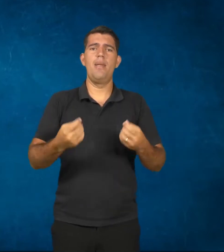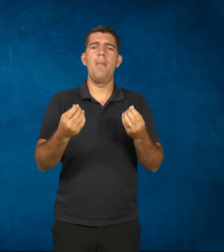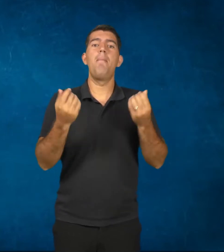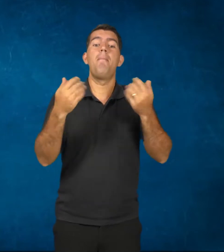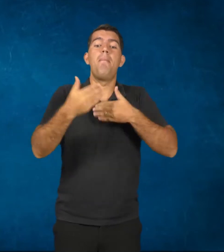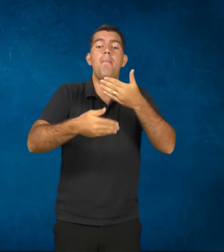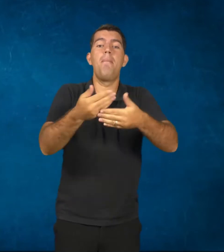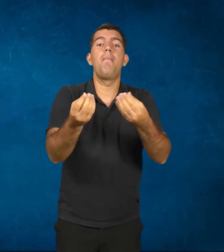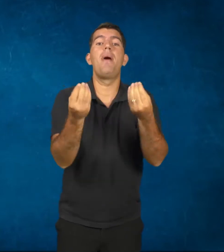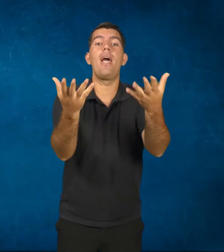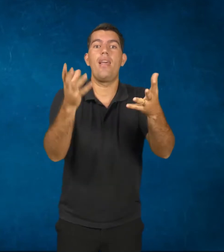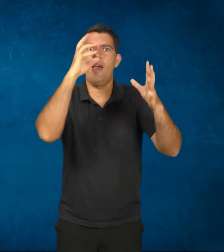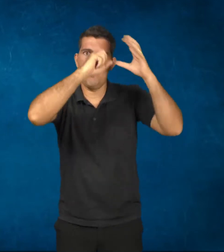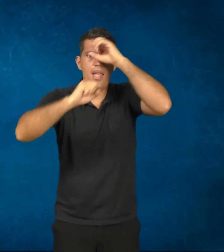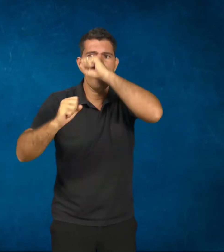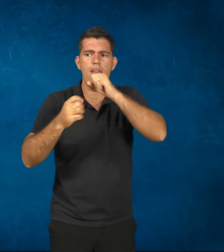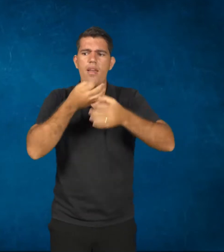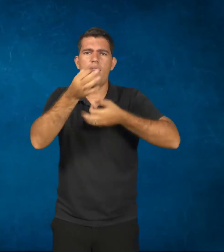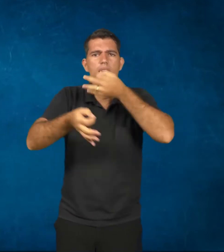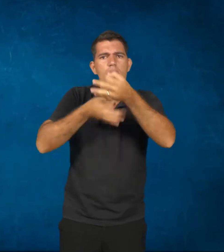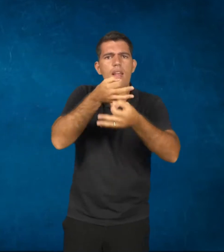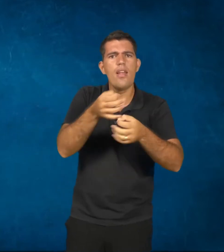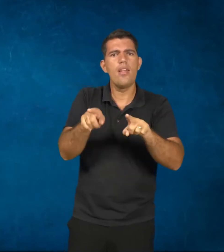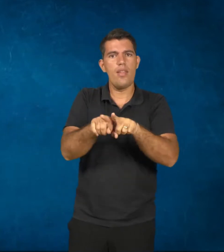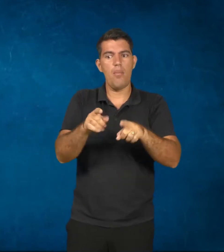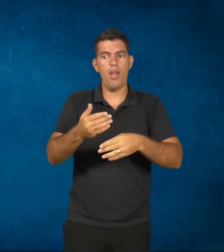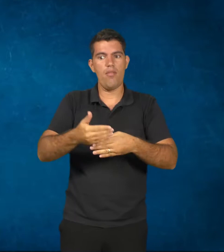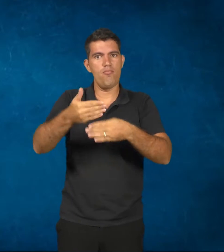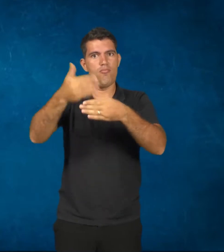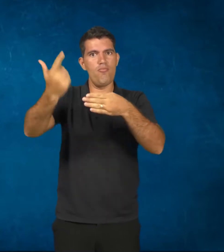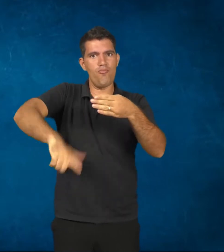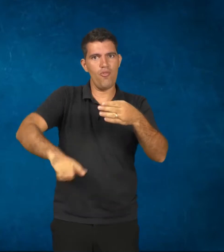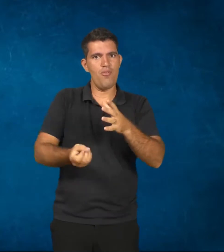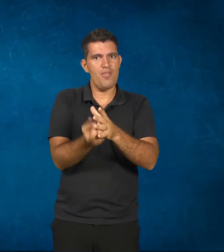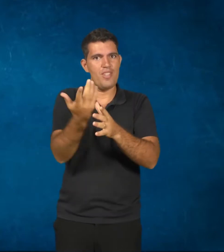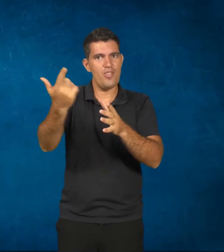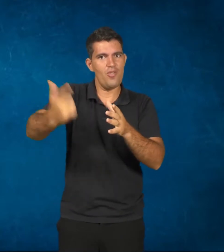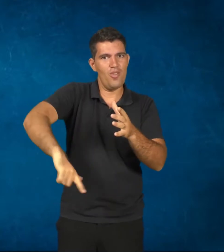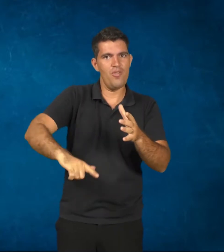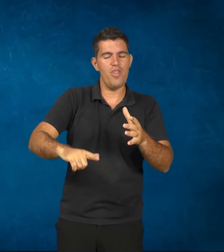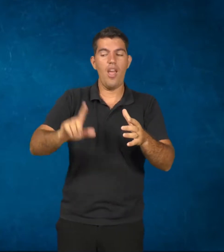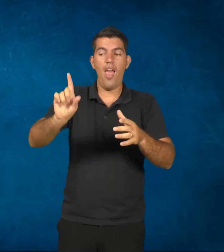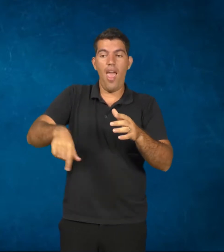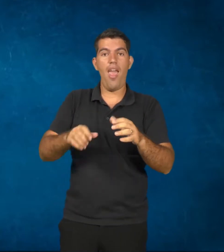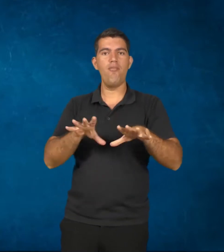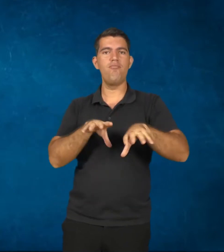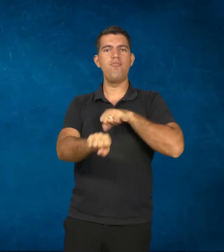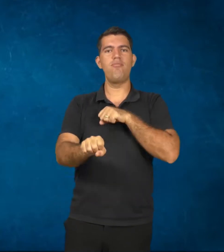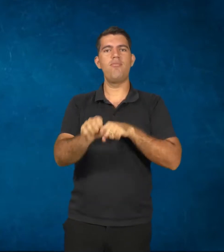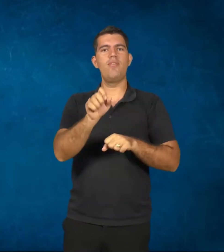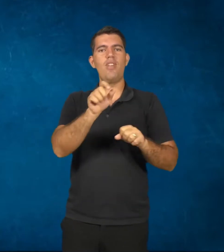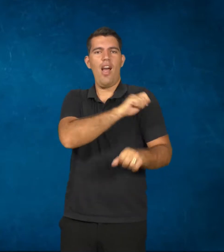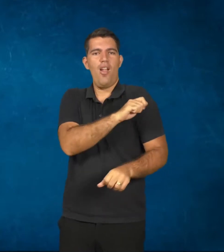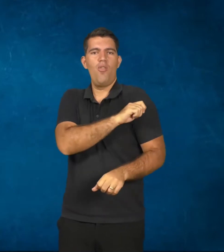ser aprendidos, criticados e reconstruídos, formando assim, é claro, estudantes autônomos, críticos